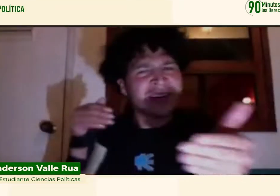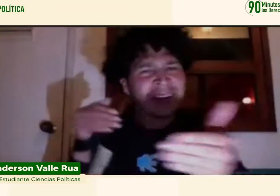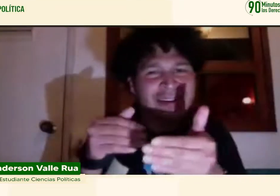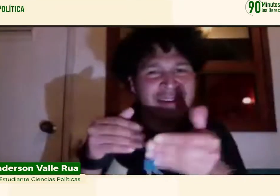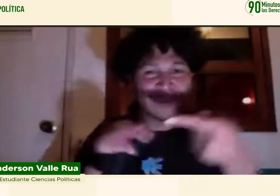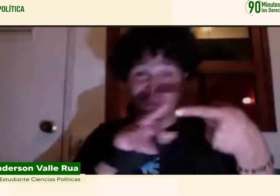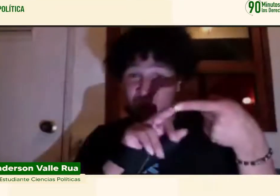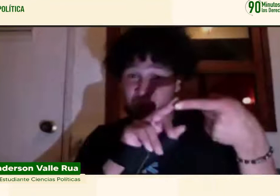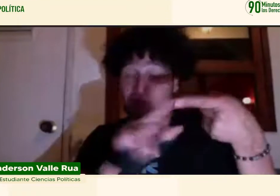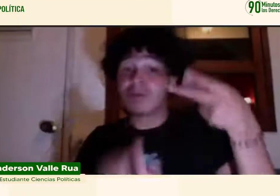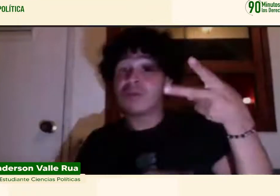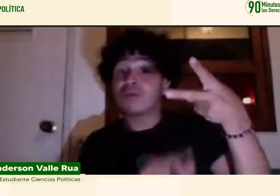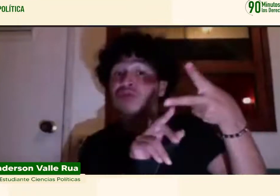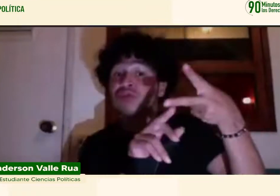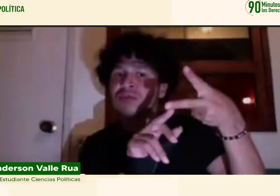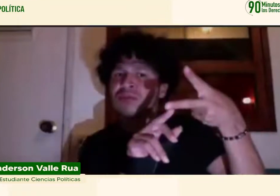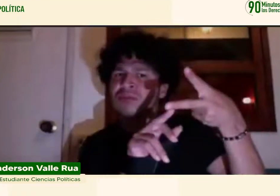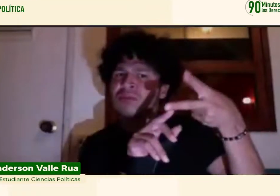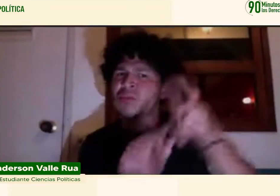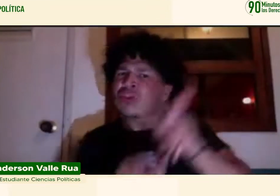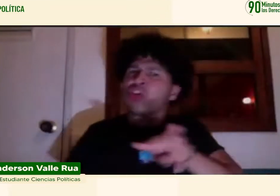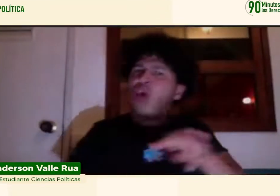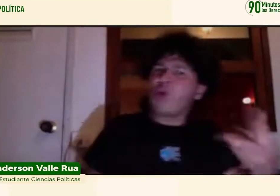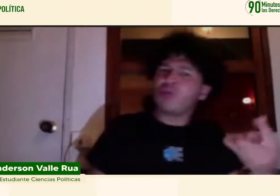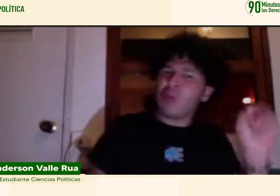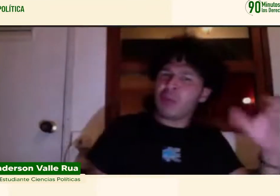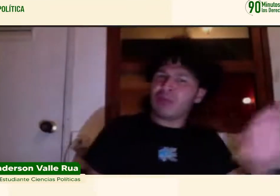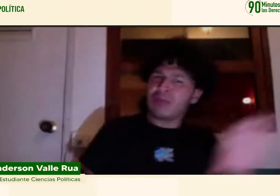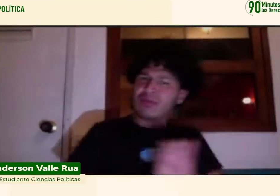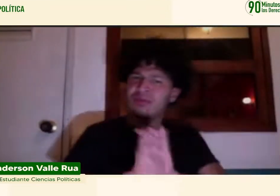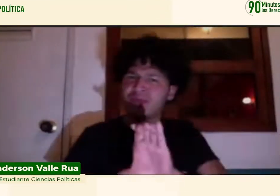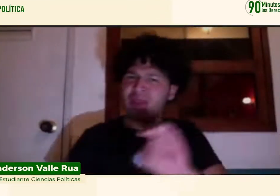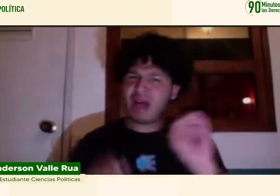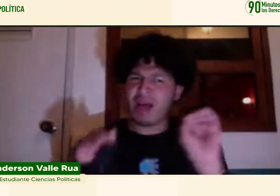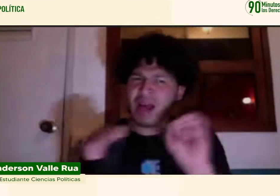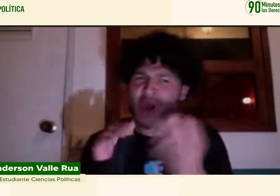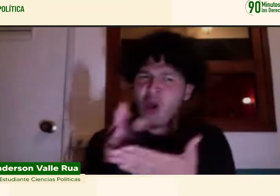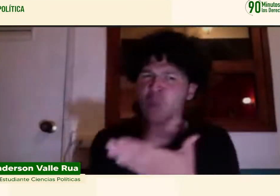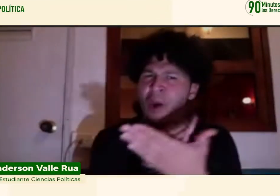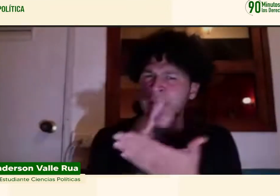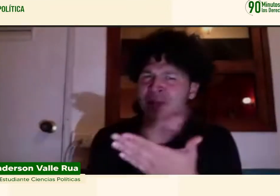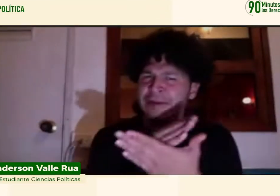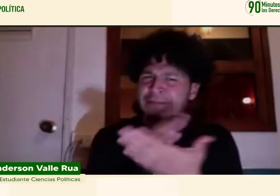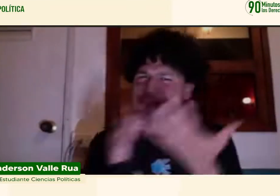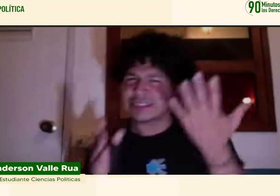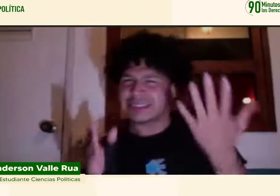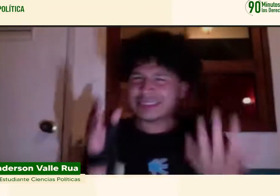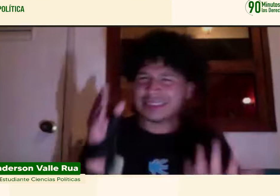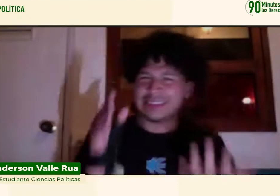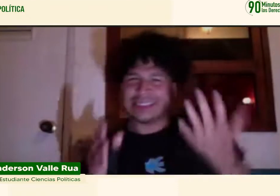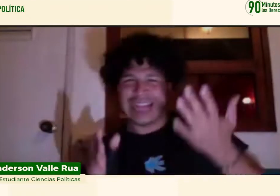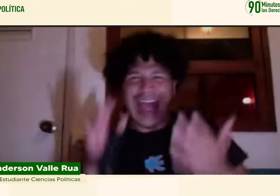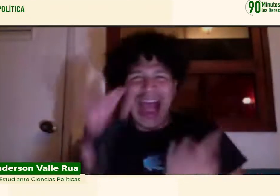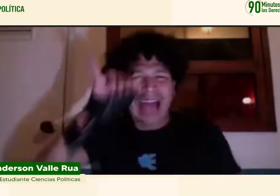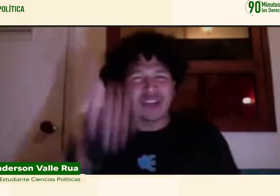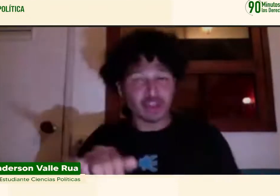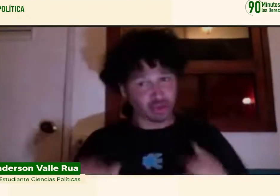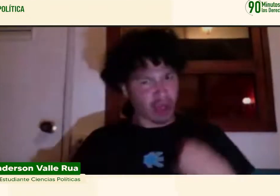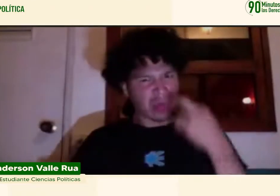estarán de acuerdo pero hay otras que no y por eso también elevaban también su voz y su ceño y allí queda la pregunta o sea como no se comparte